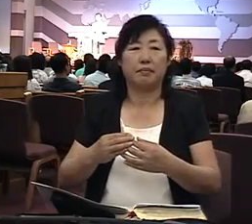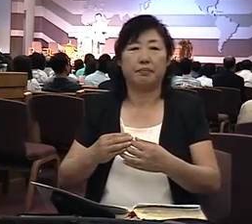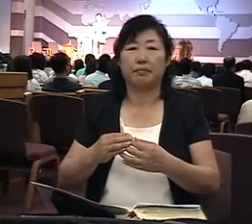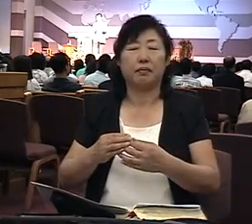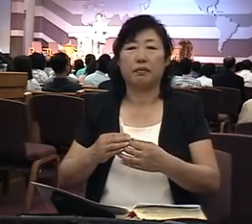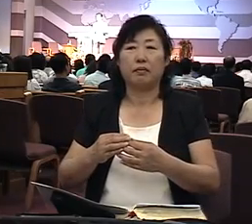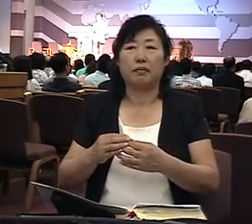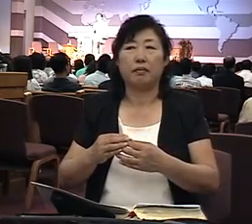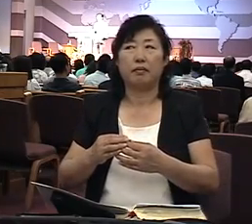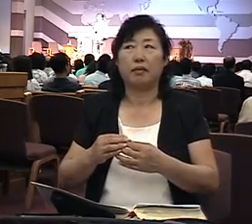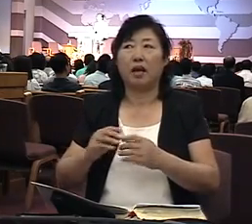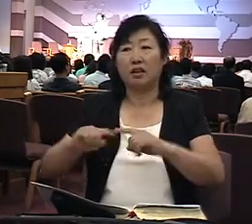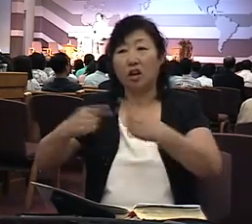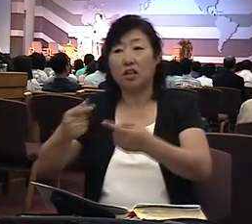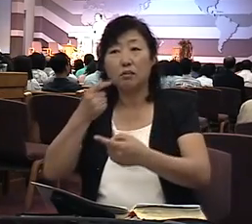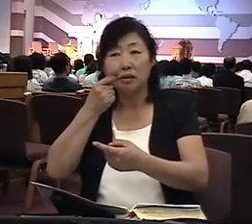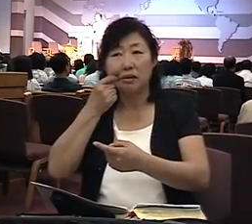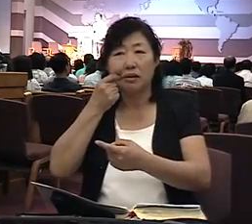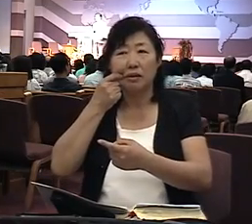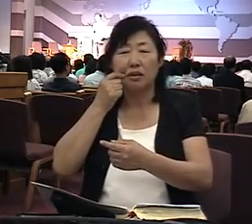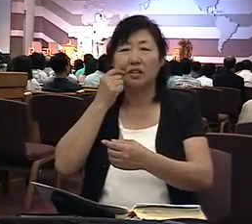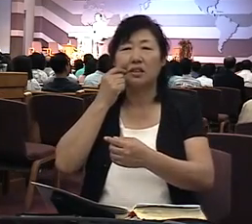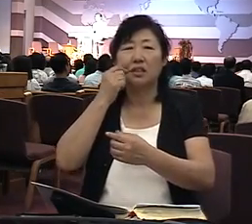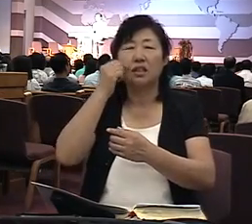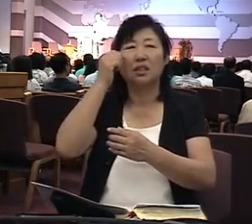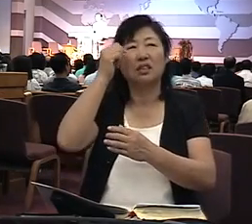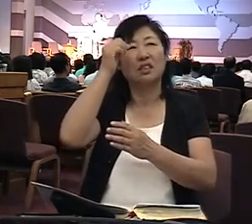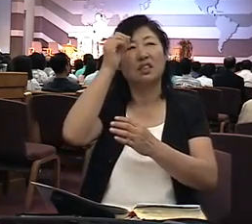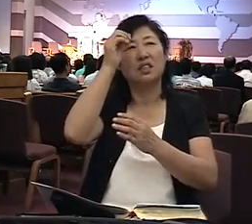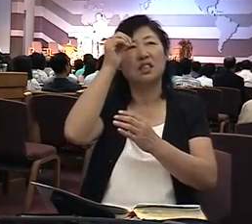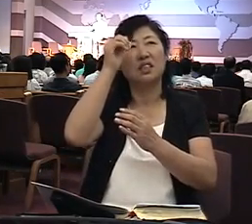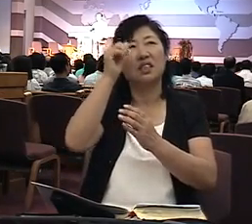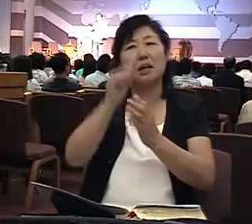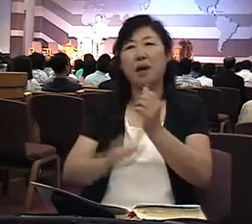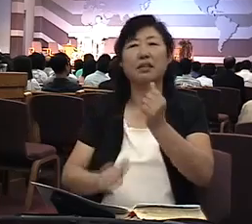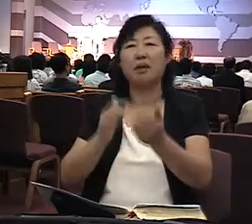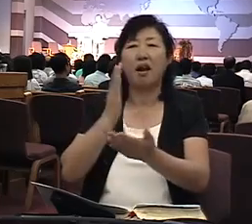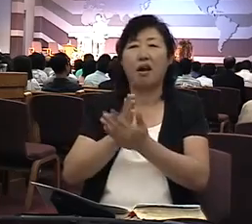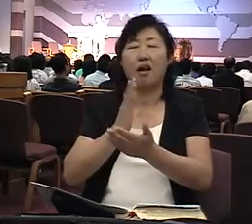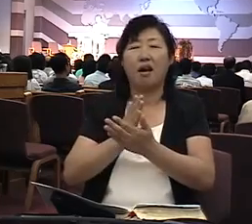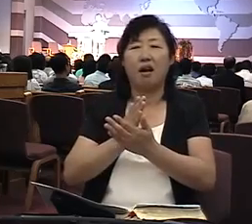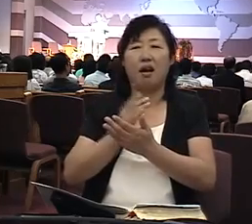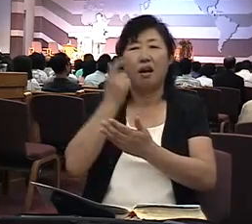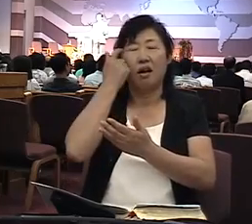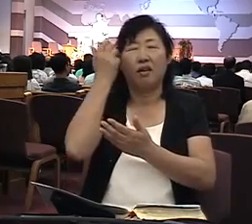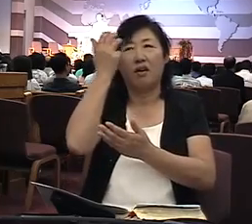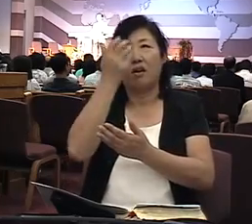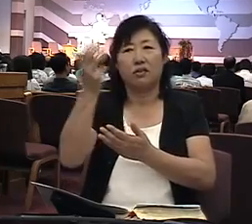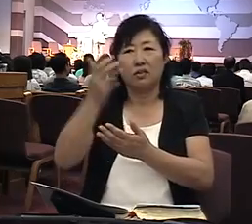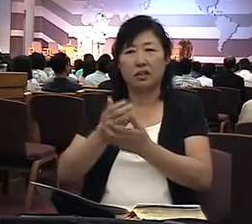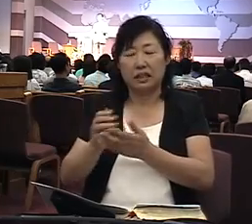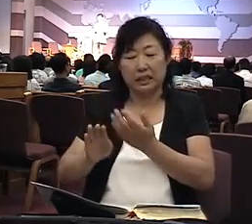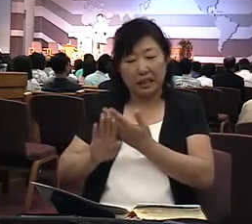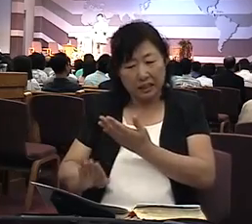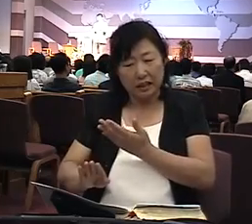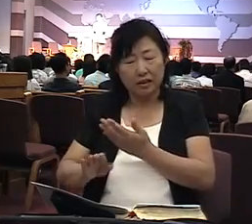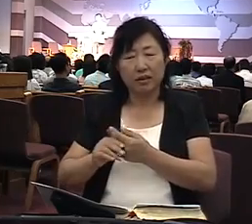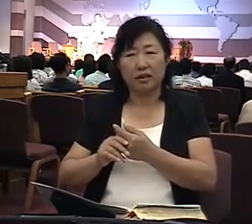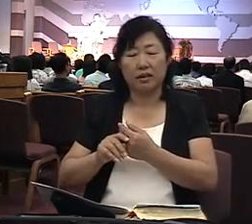마시고 여러분 기다리는 데도 영성이 필요하고요. 기다리고 내가 낮아질 때도 영성이 디벨롭되더라. 그리고 여러분이